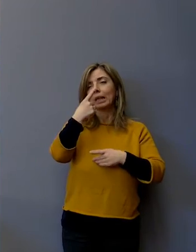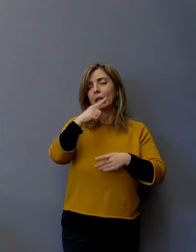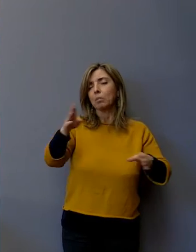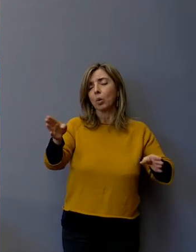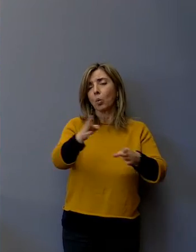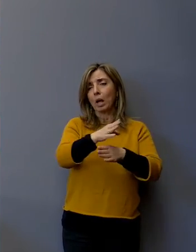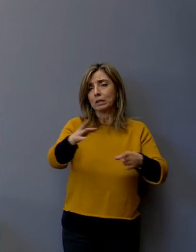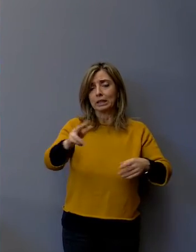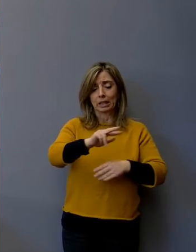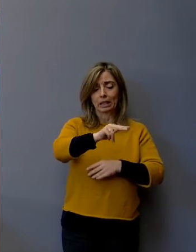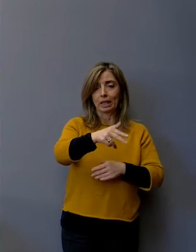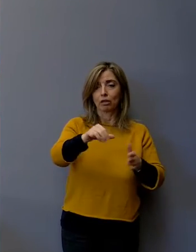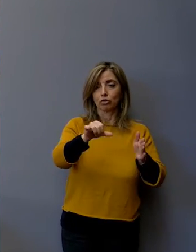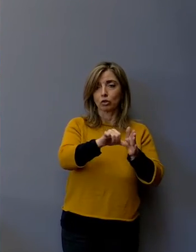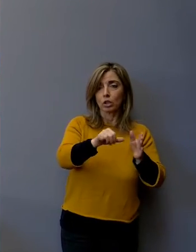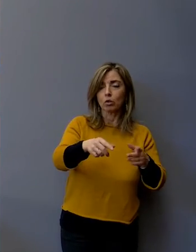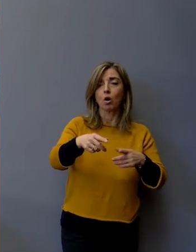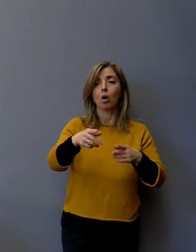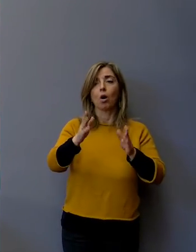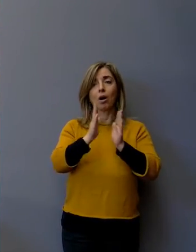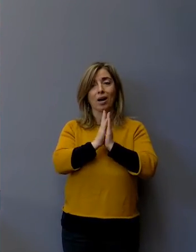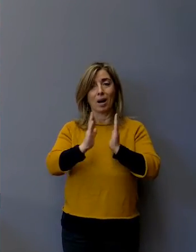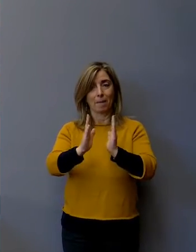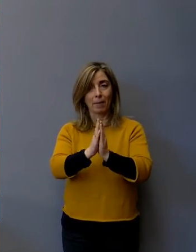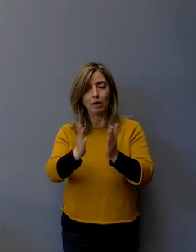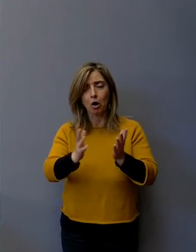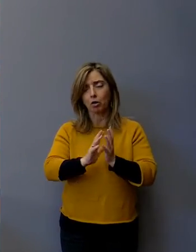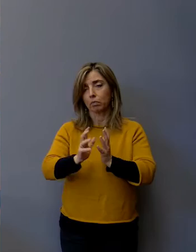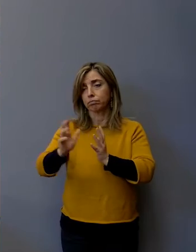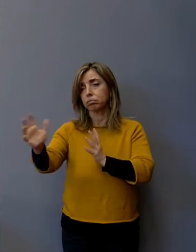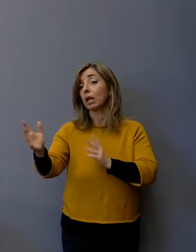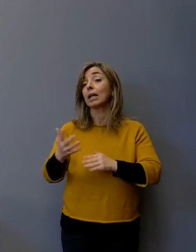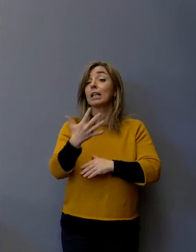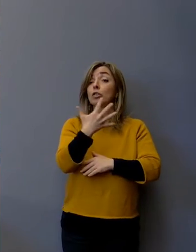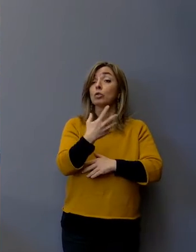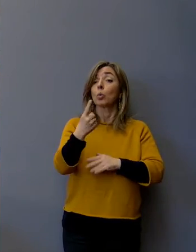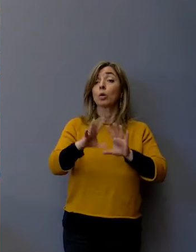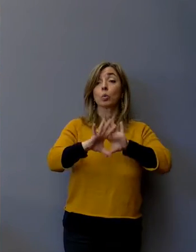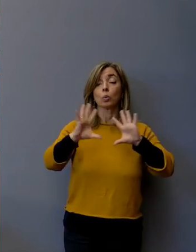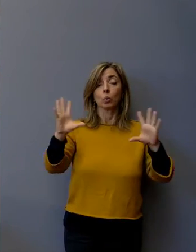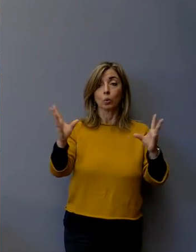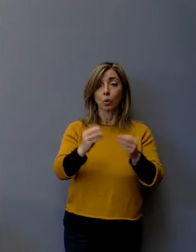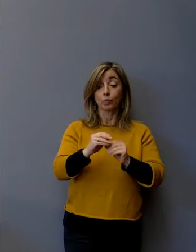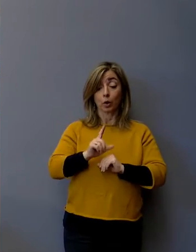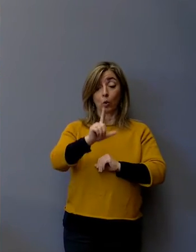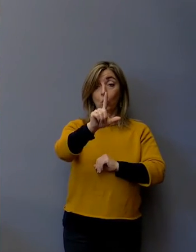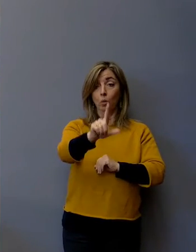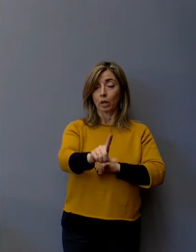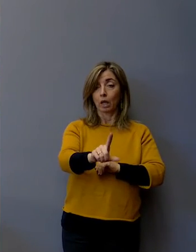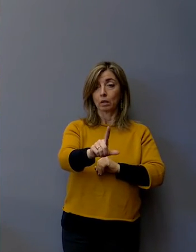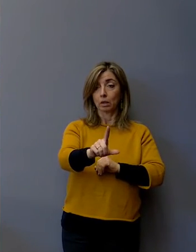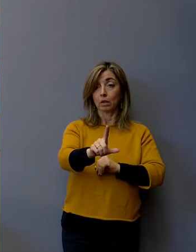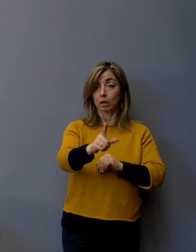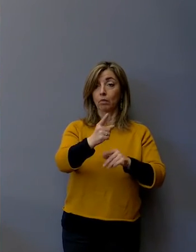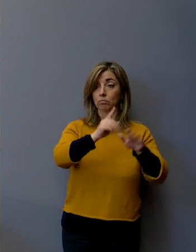tutti 51 faremo una co lunedì ascolteremo tutti a 1 a 1 ma